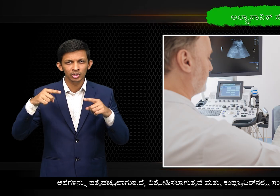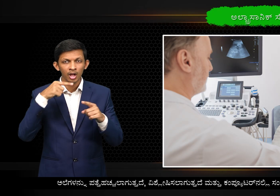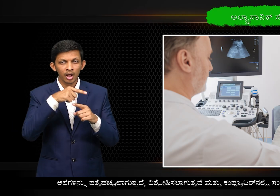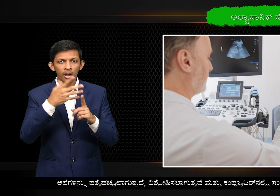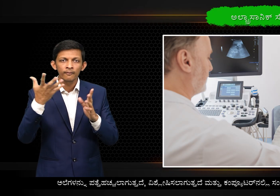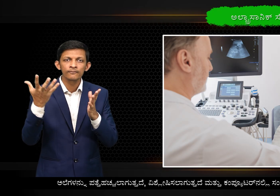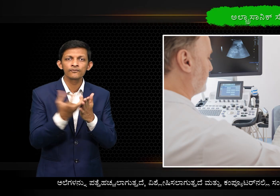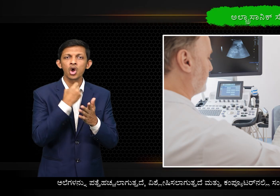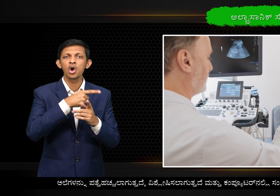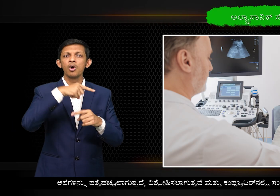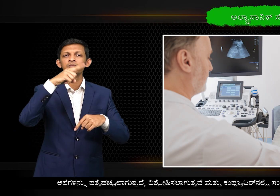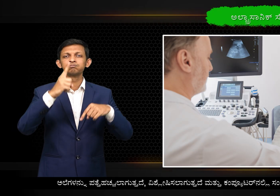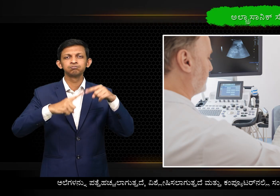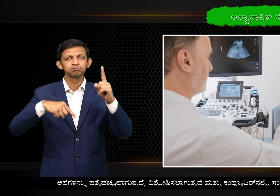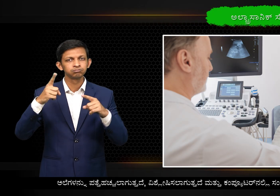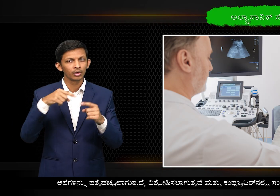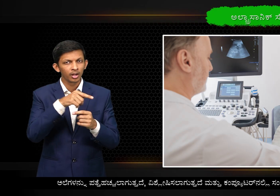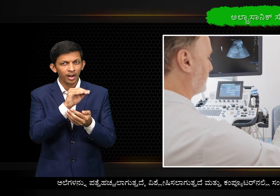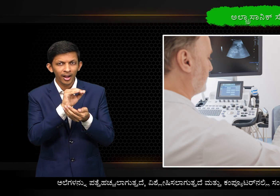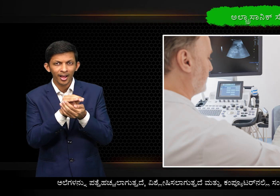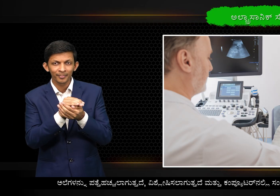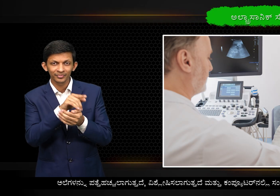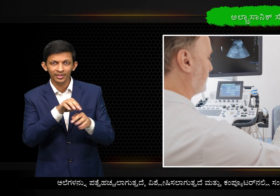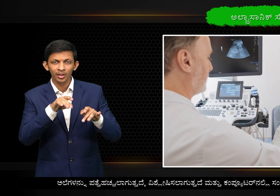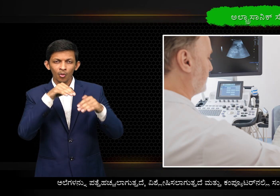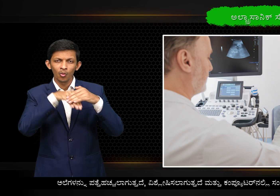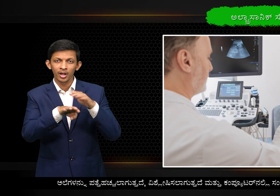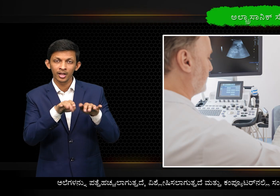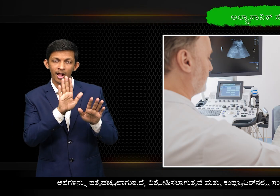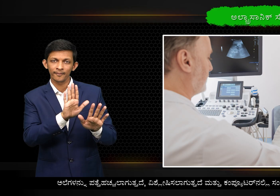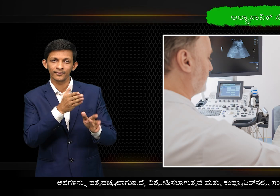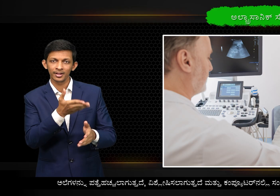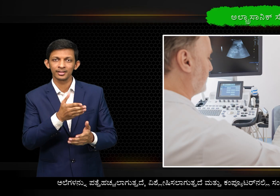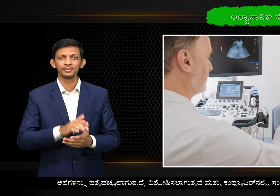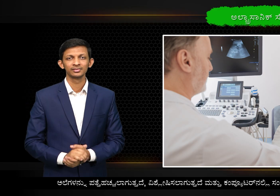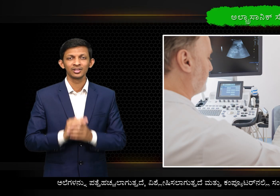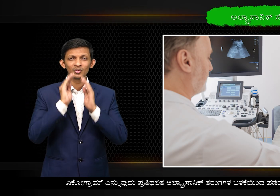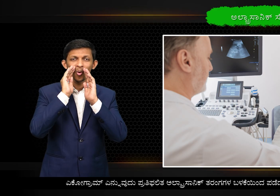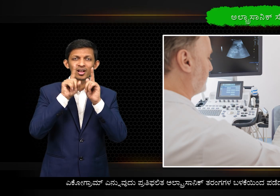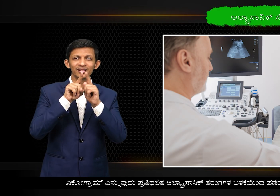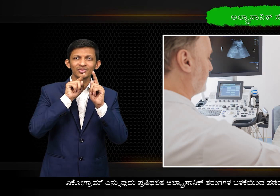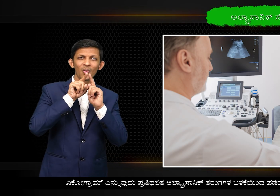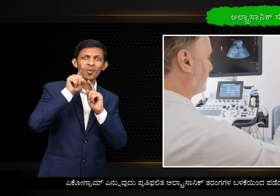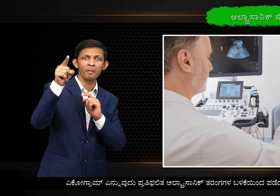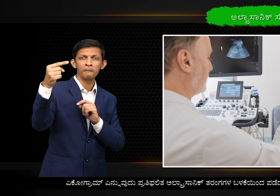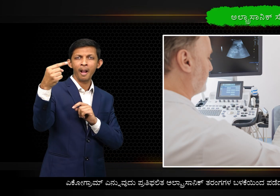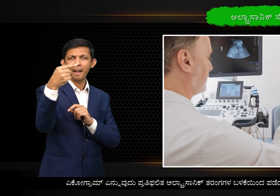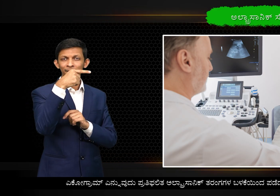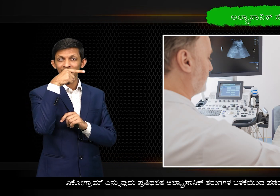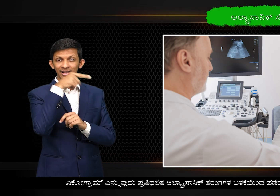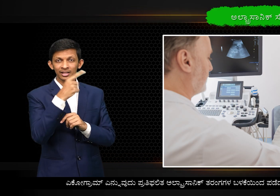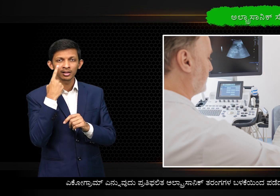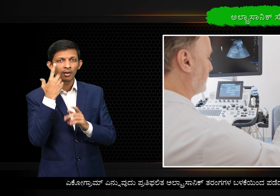ಅಲೆಗಳು ಪತ್ತೆ ಹಚ್ಚಲಾಗುತ್ತದೆ, ವಿಶ್ಲೇಷಿಸಲಾಗುತ್ತದೆ ಮತ್ತು ಕಂಪ್ಯೂಟರ್ನಲ್ಲಿ ಸಂಗ್ರಹಿಸಲಾಗುತ್ತದೆ. ಎಕೋಗ್ರಾಮ್